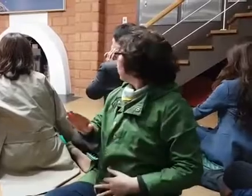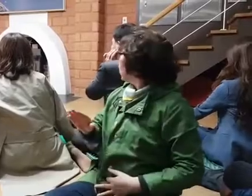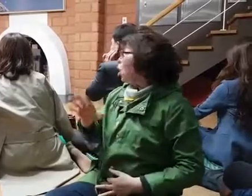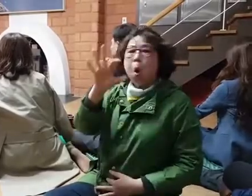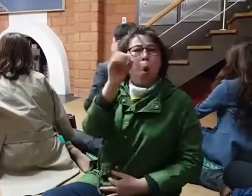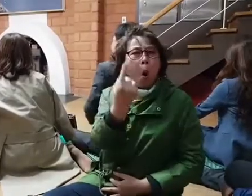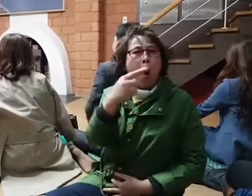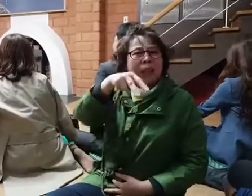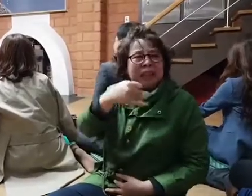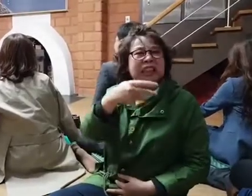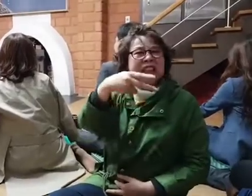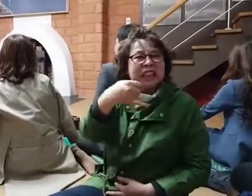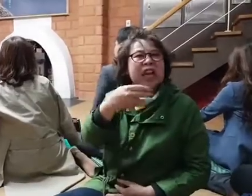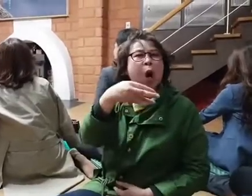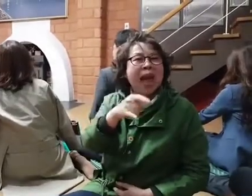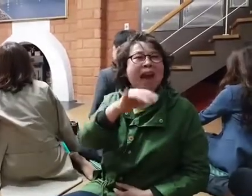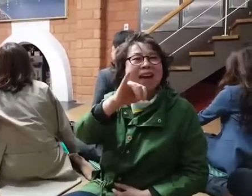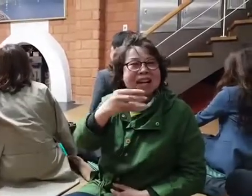오스트레일라예요.